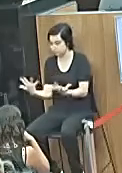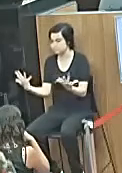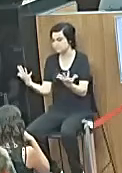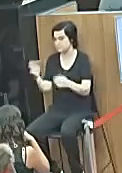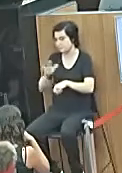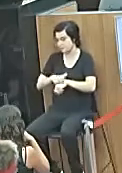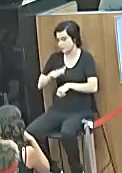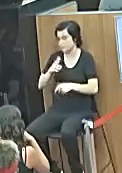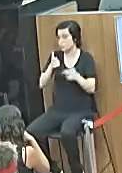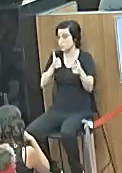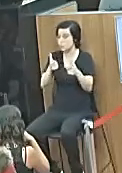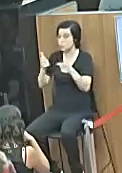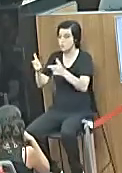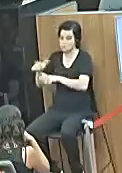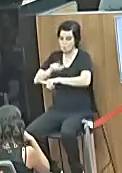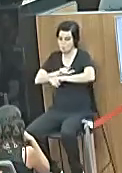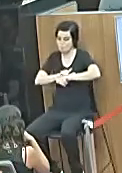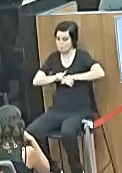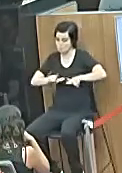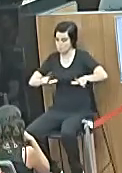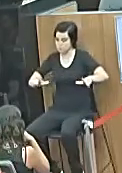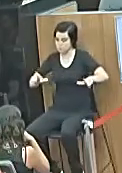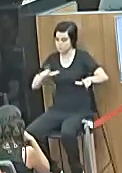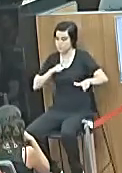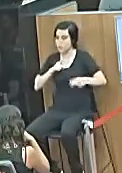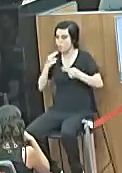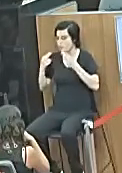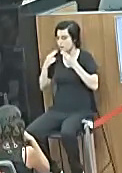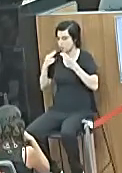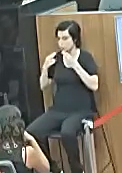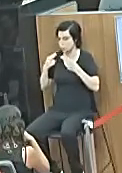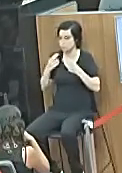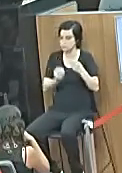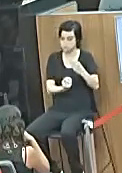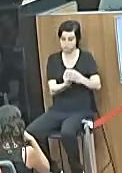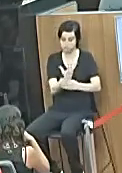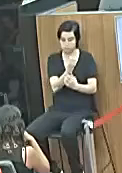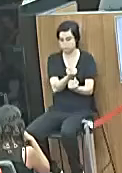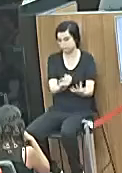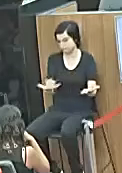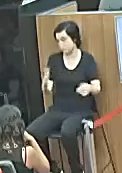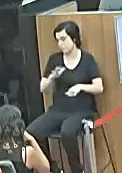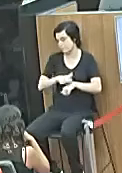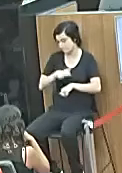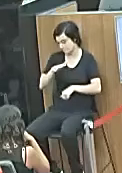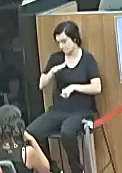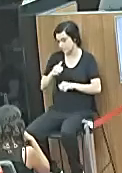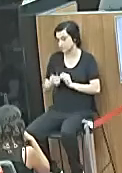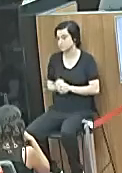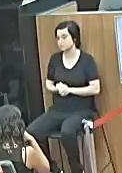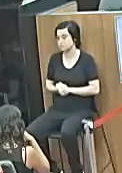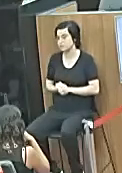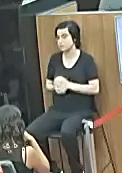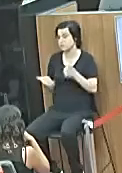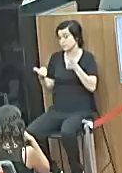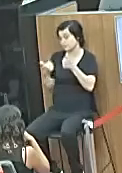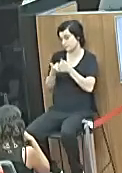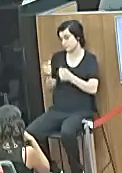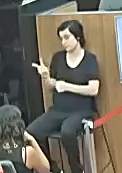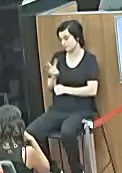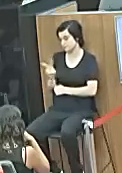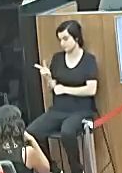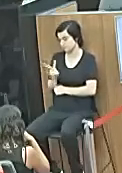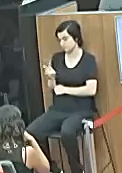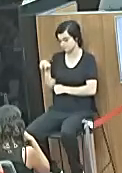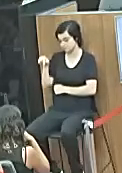agroecológicas em lotes urbanos dos municípios da região incluirá região intermediária de vagem de varginha